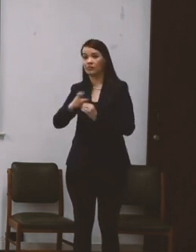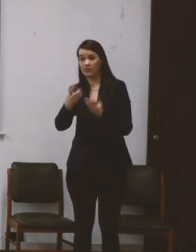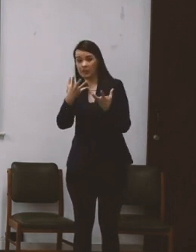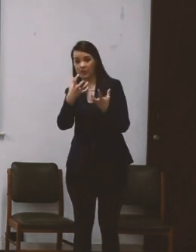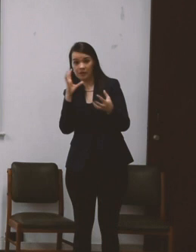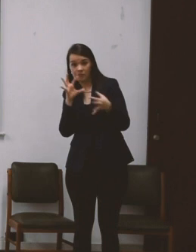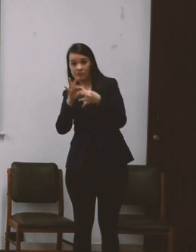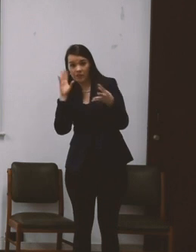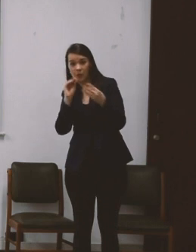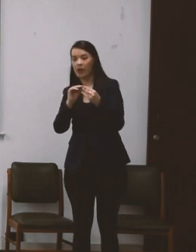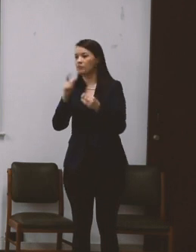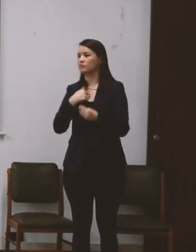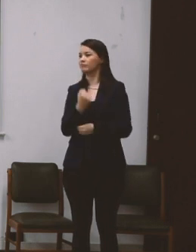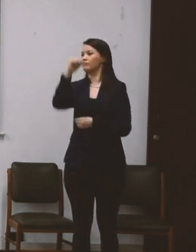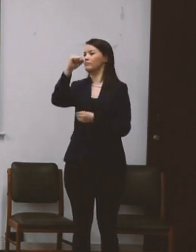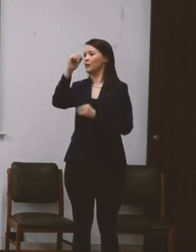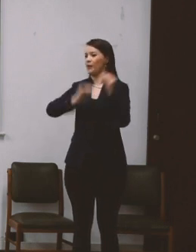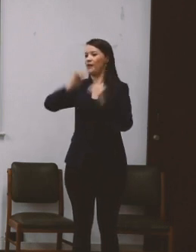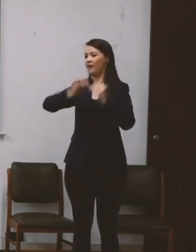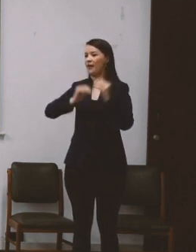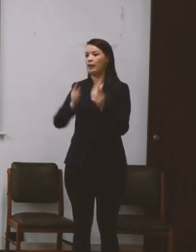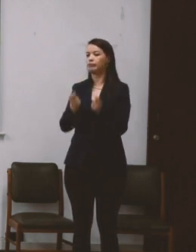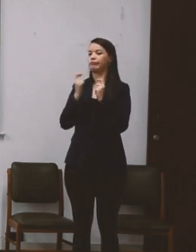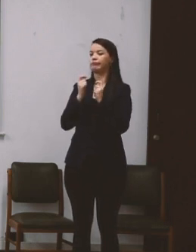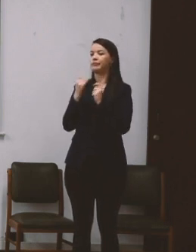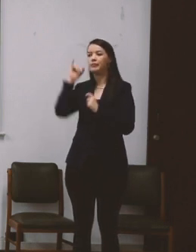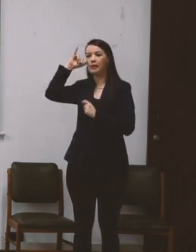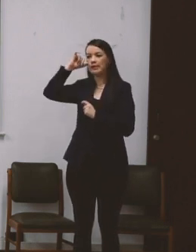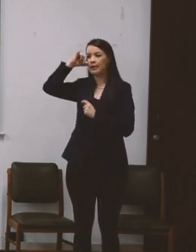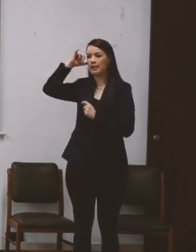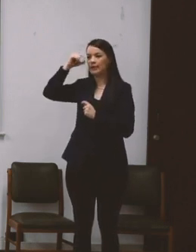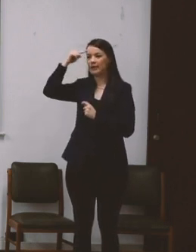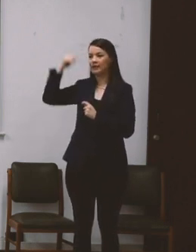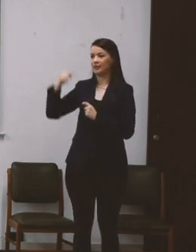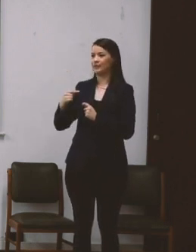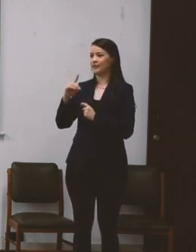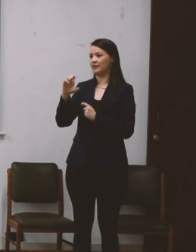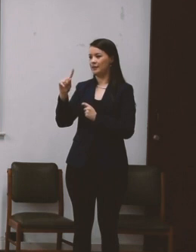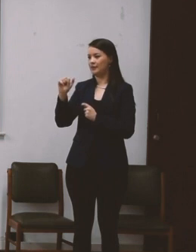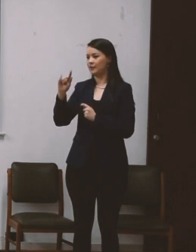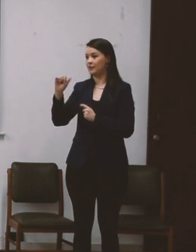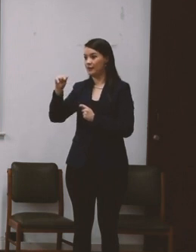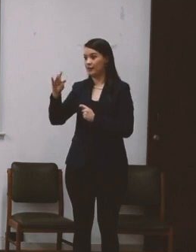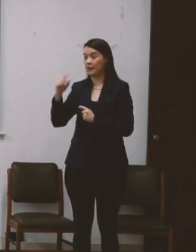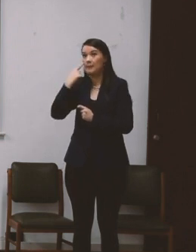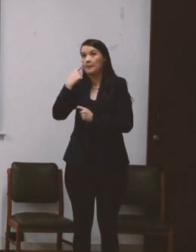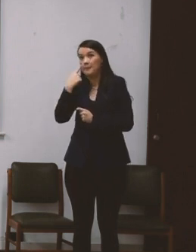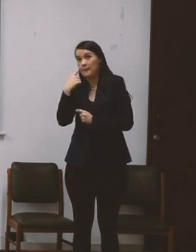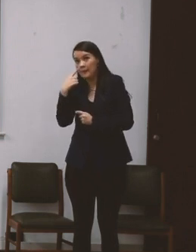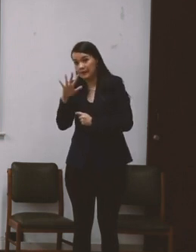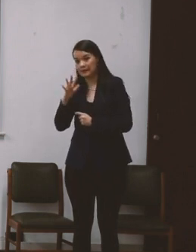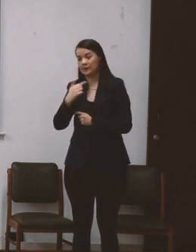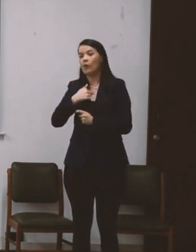de autoridad. En este sentido, el TND impulsa una concepción patológica del yo que necesita